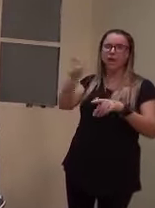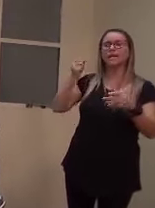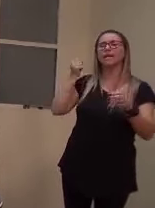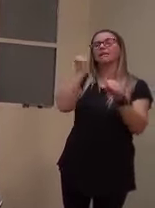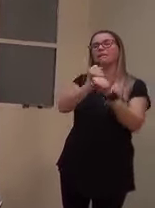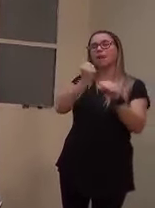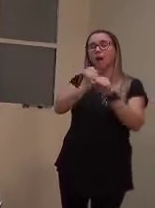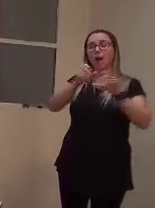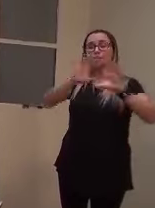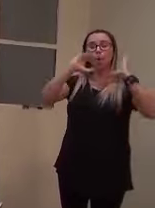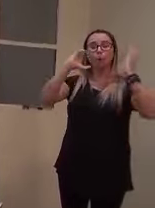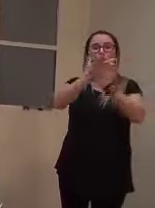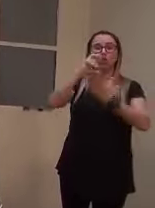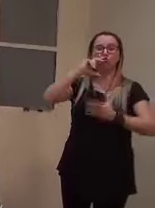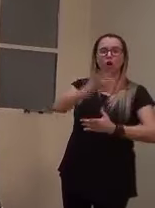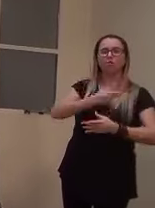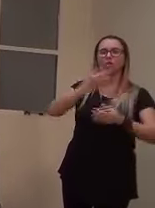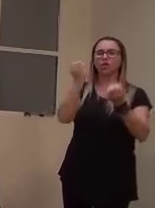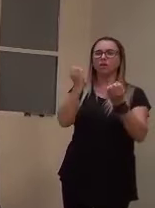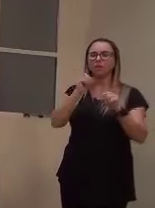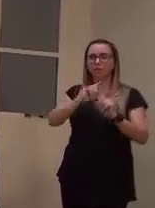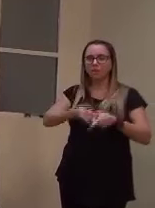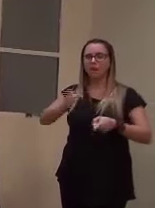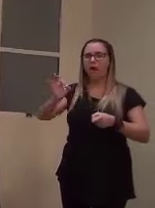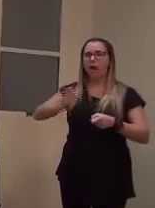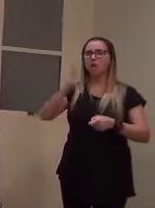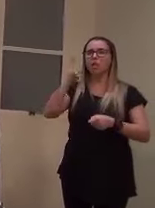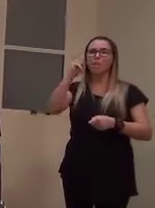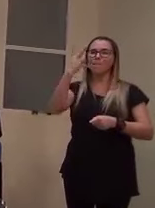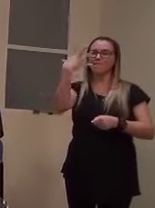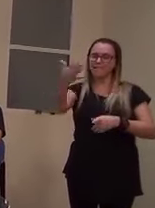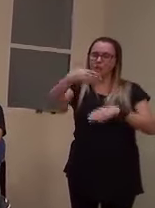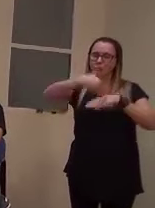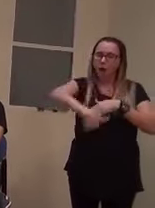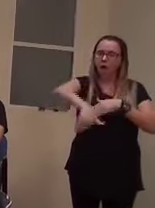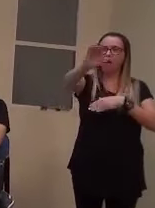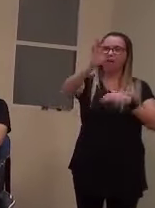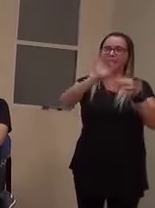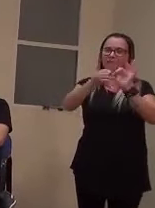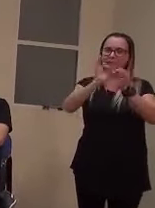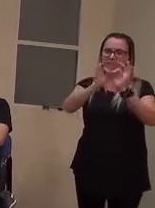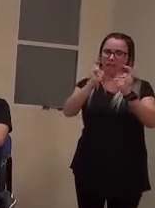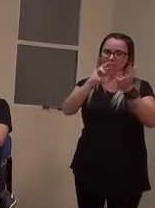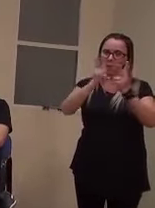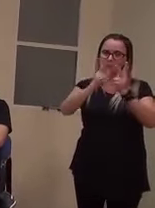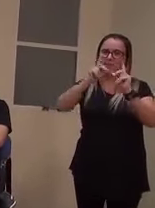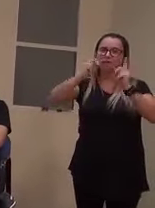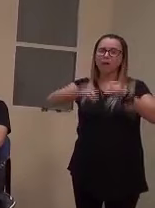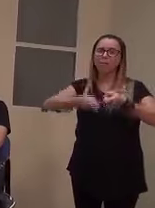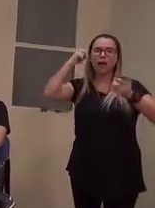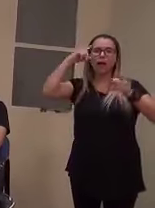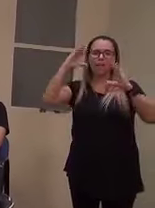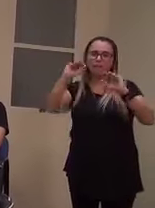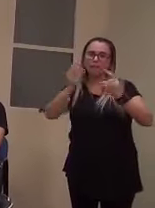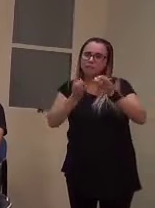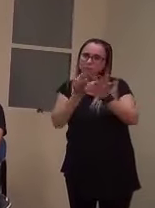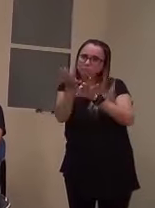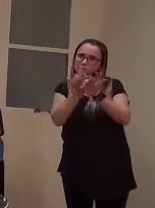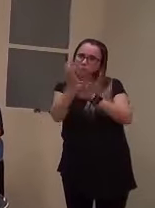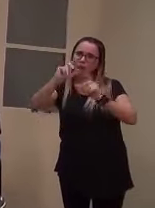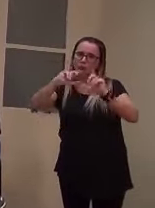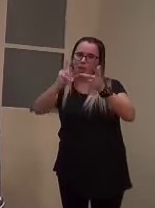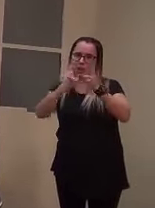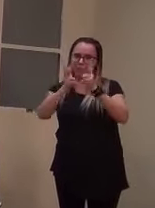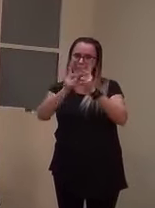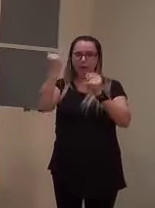2005 como intérprete en lengua de señas como docente capacitando en lengua de señas con proyectos pedagógicos